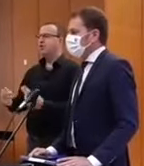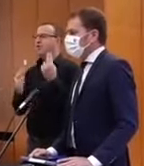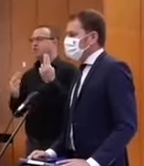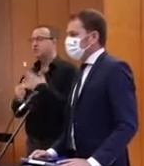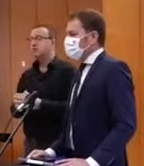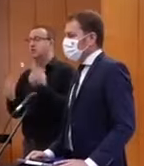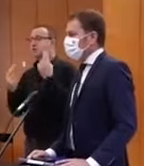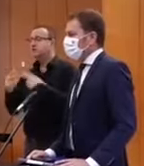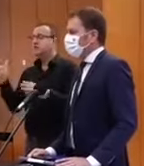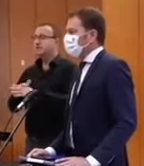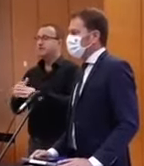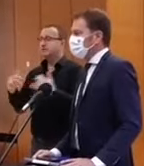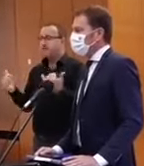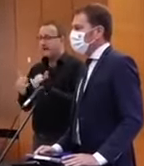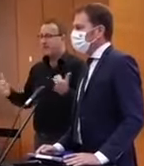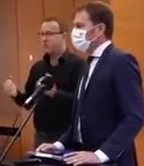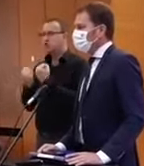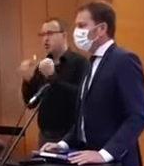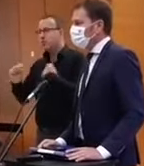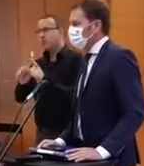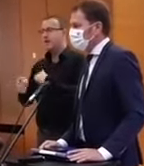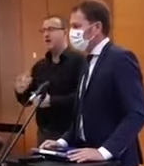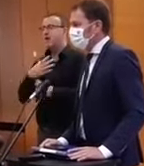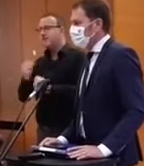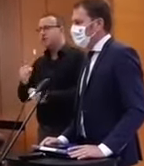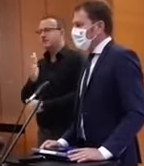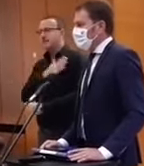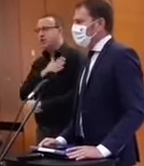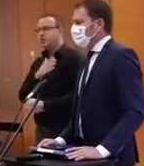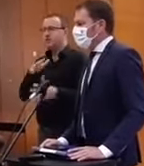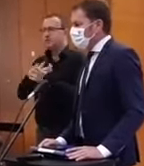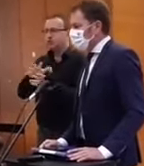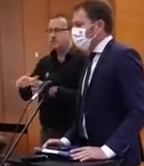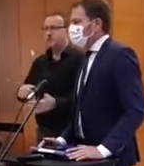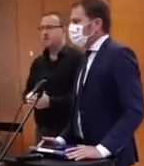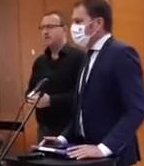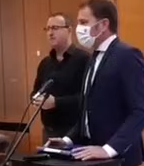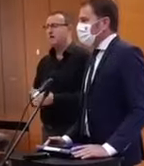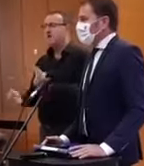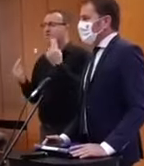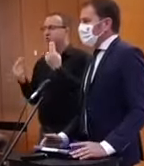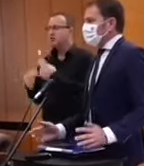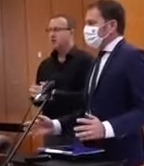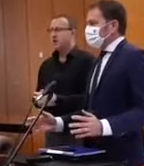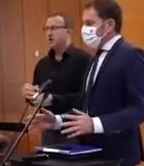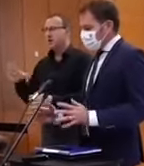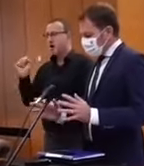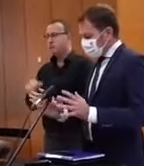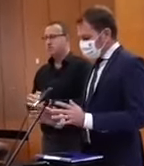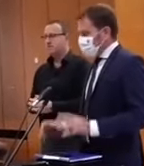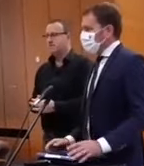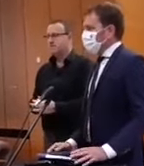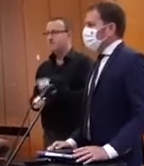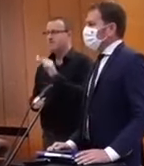o zabezpečení spravodlivosti a slobody pre statočných vyšetrovateľov. A podstata je, aby sme